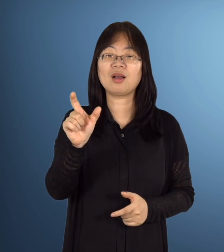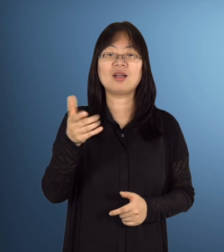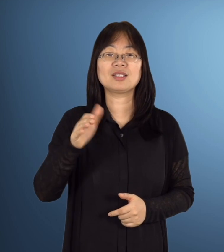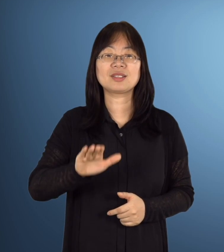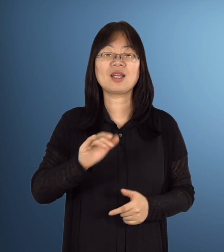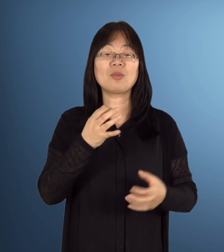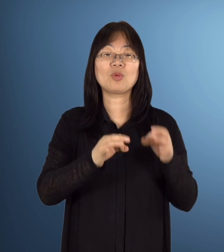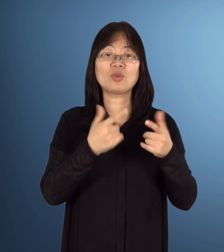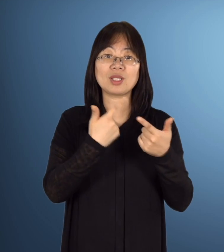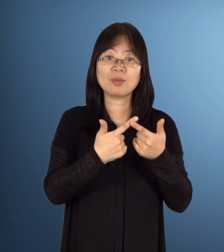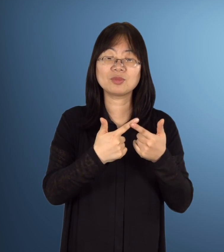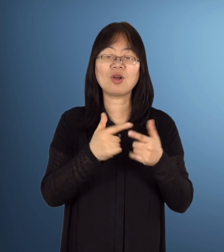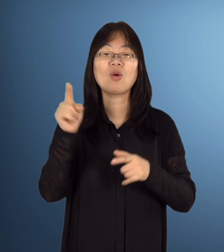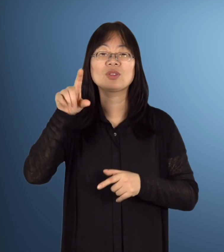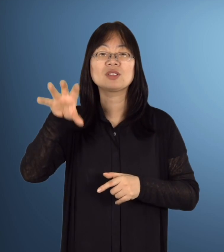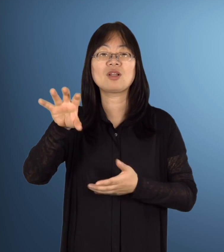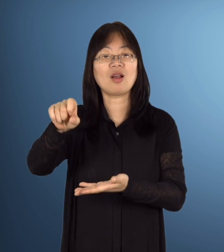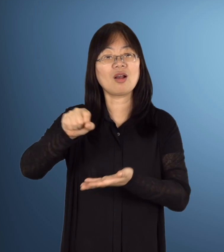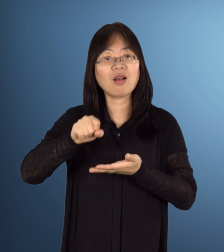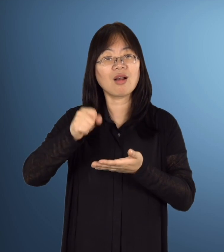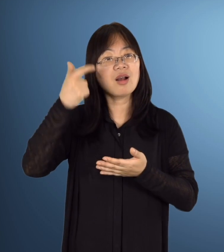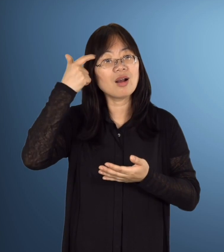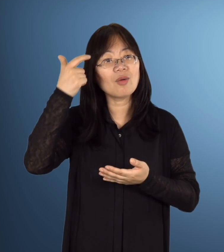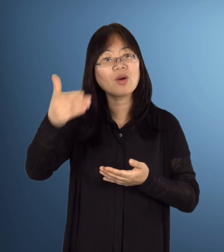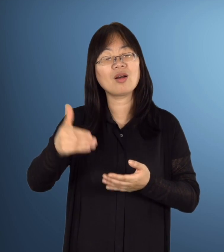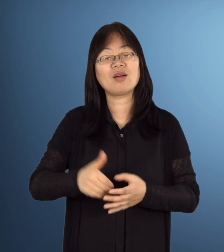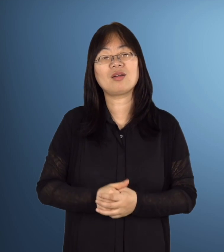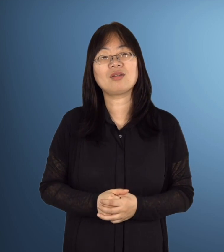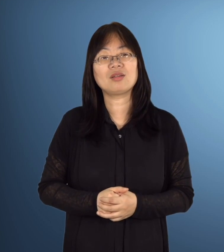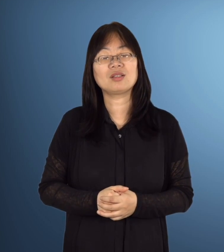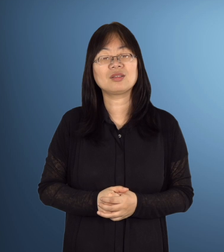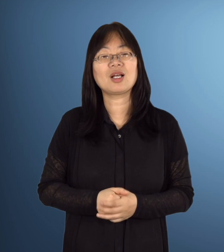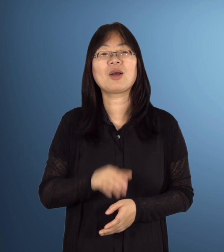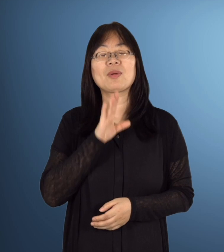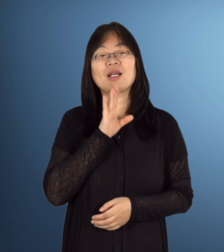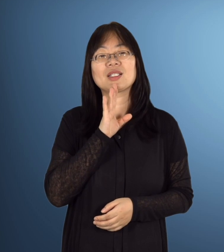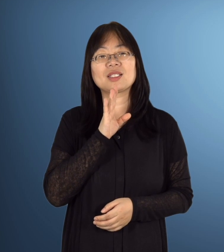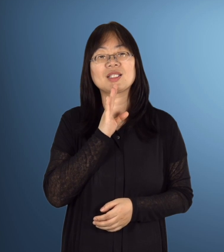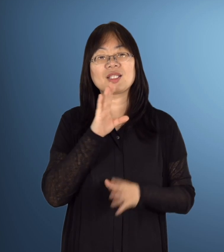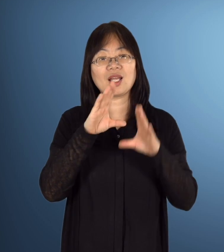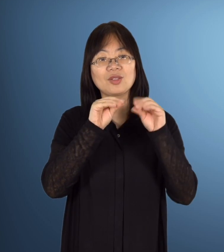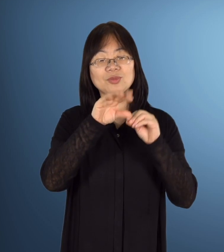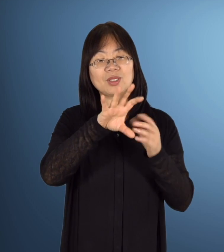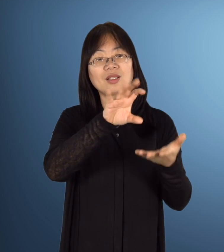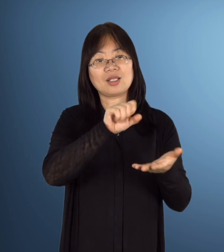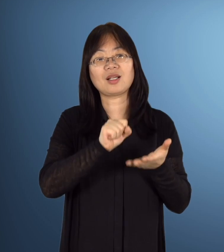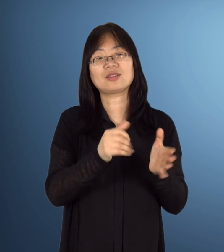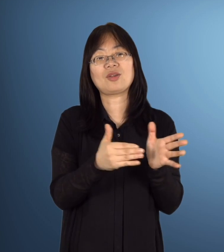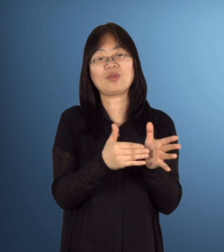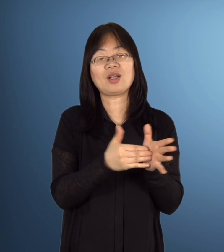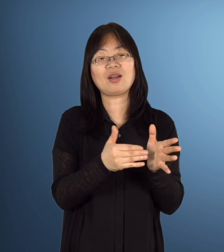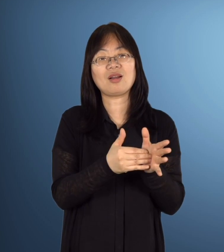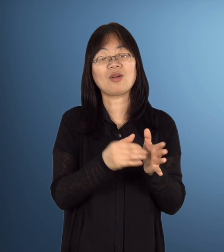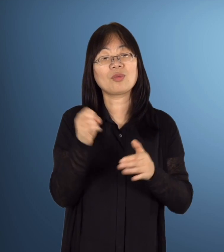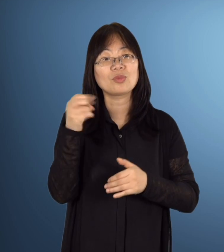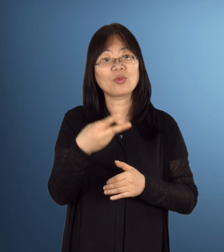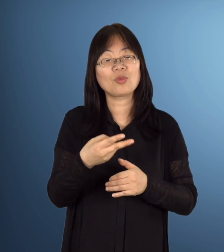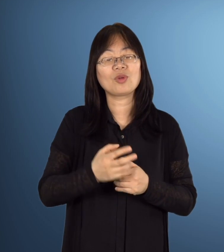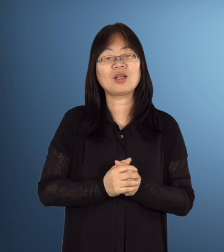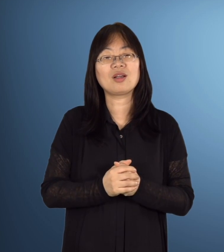이 포도나무를 어디서 가져왔습니까? 그렇죠. 애굽에서 가져왔어요.